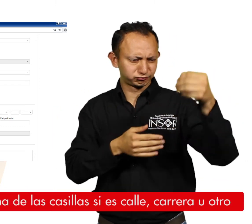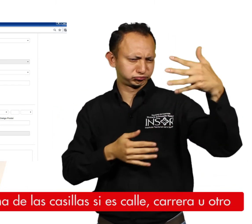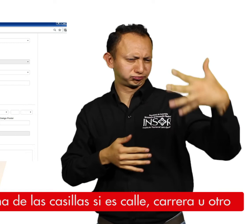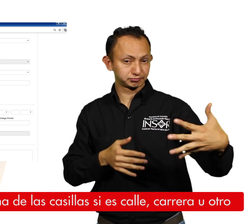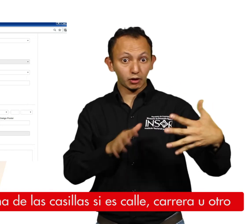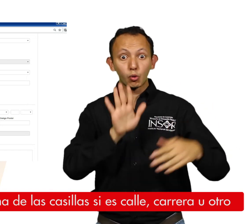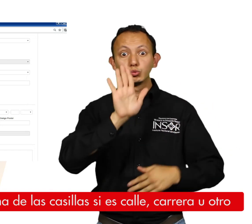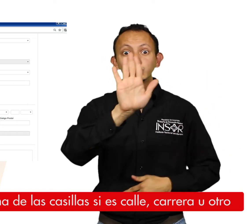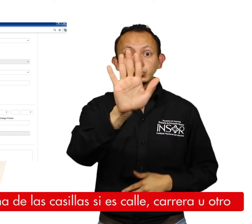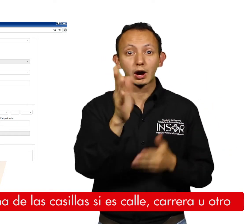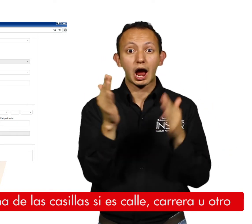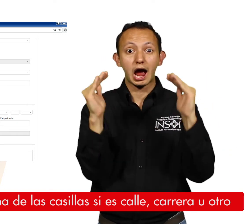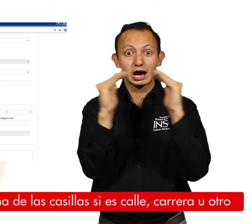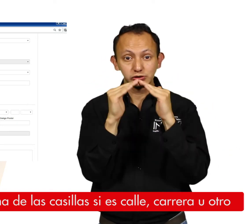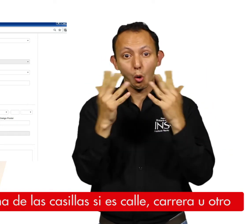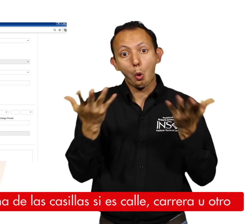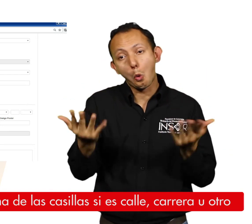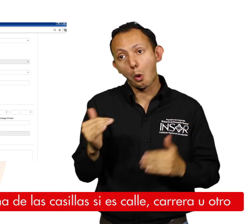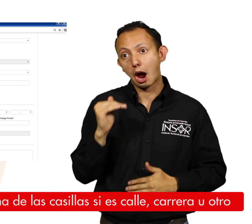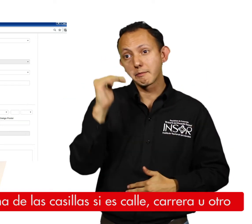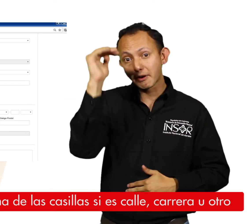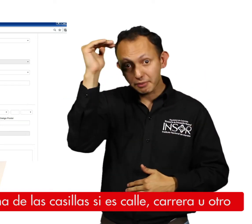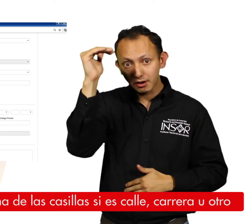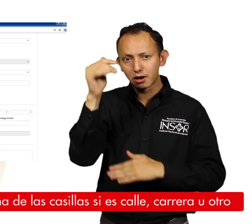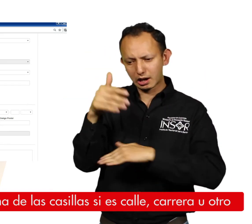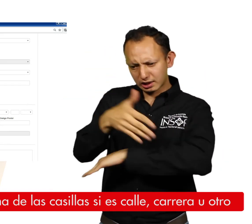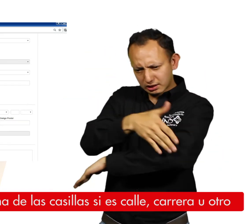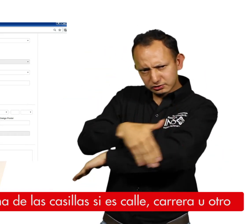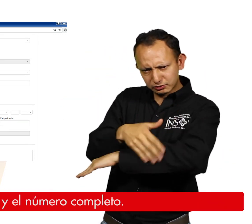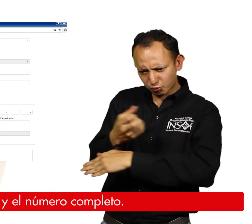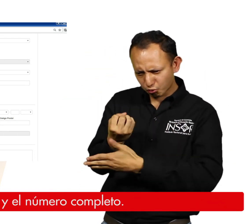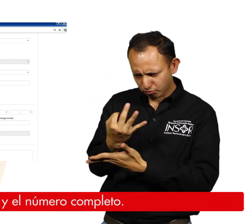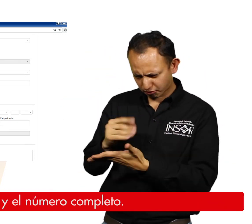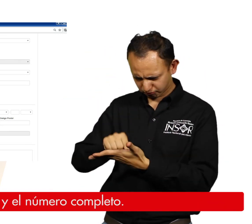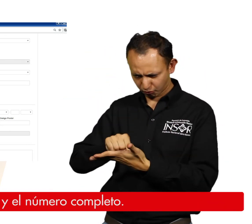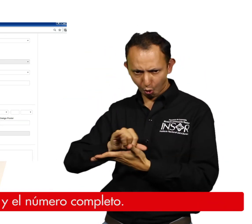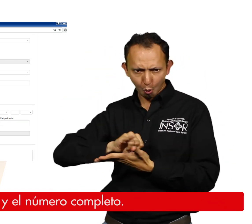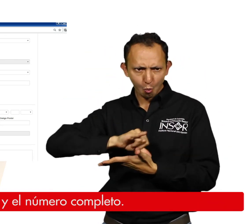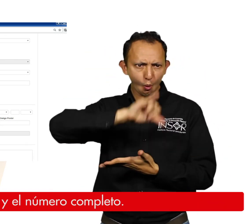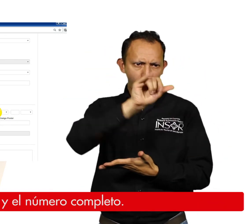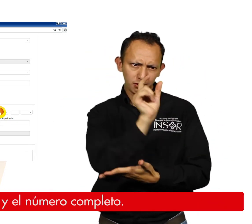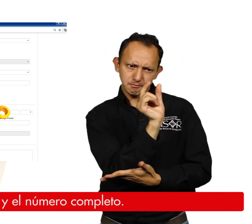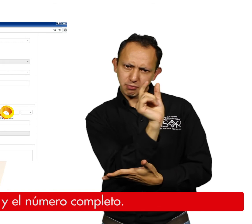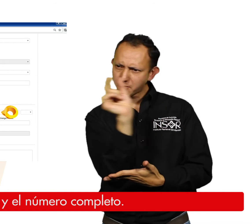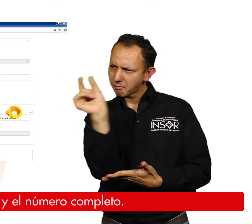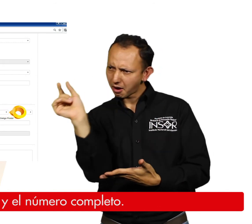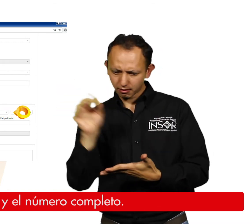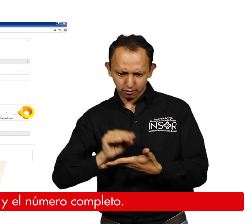carrera u otro, y el número completo.